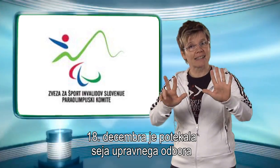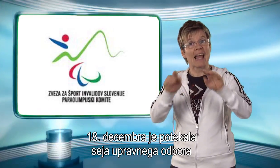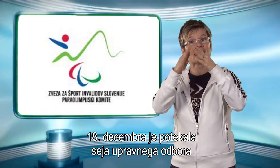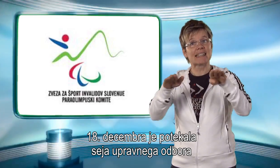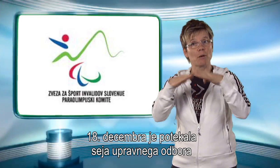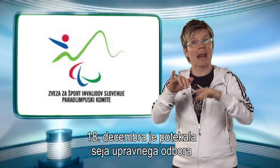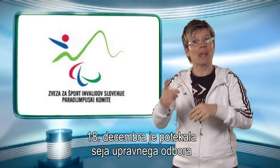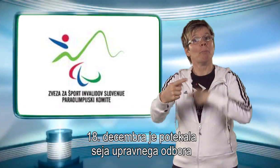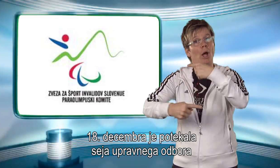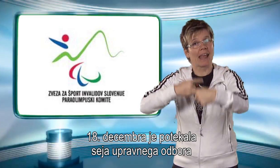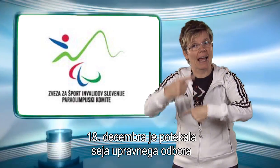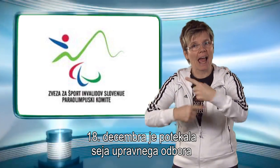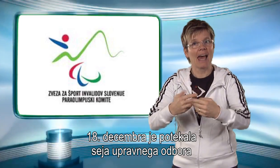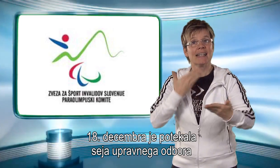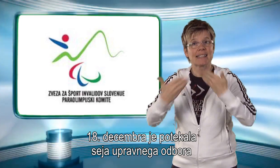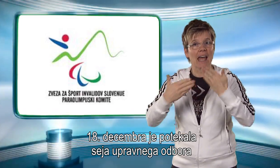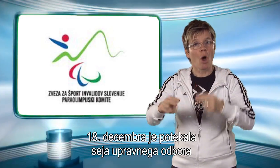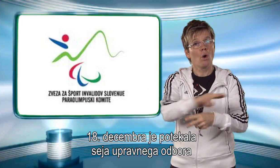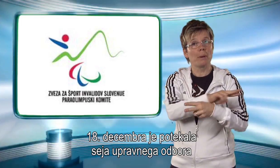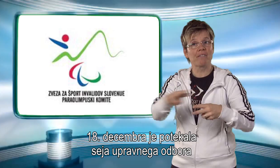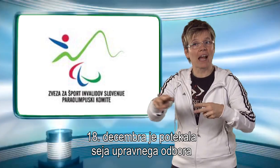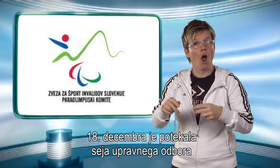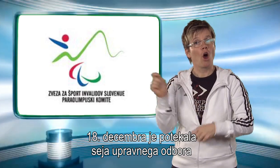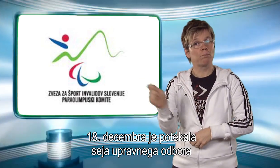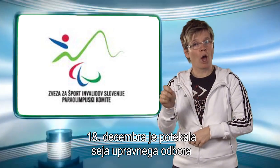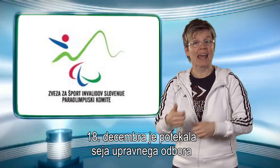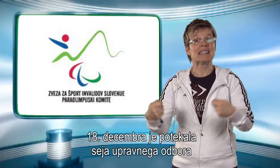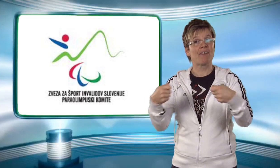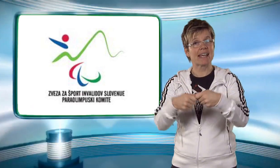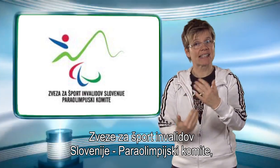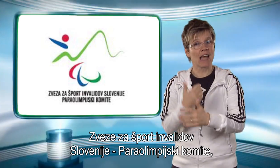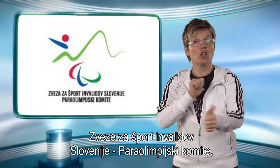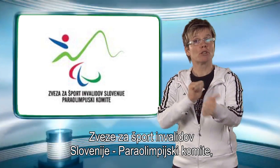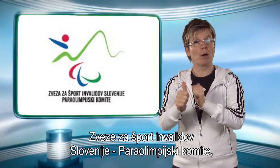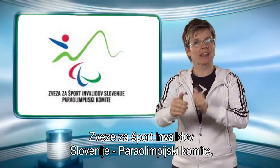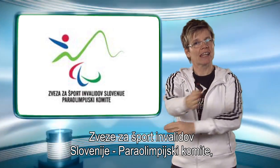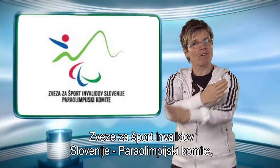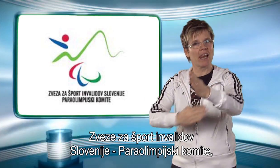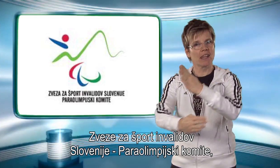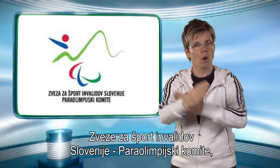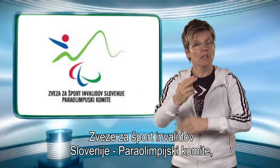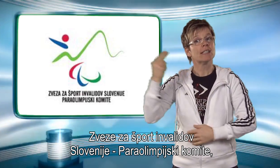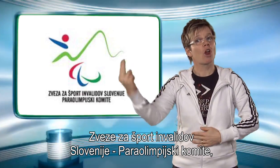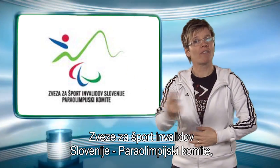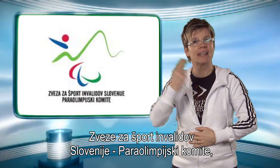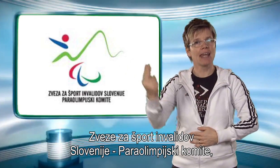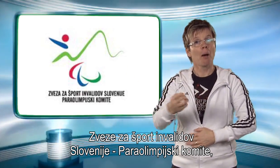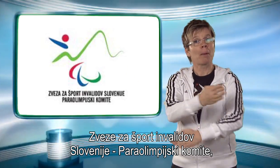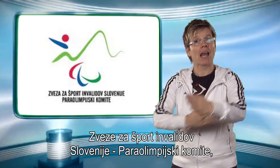18. decembra je potekala seja upravnega odbora Zveze za šport invalidov Slovenije Paraolimpijski komite, kjer